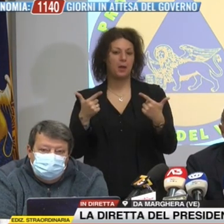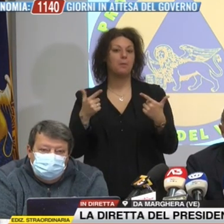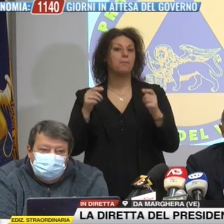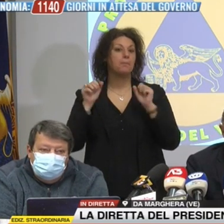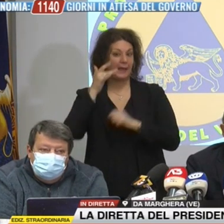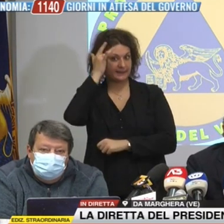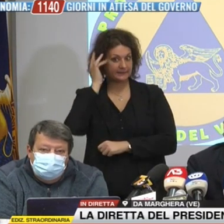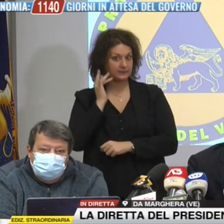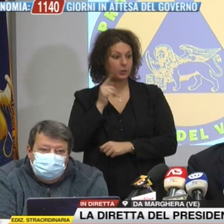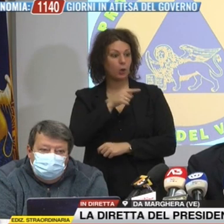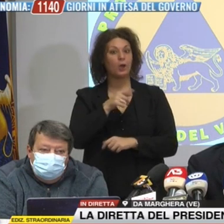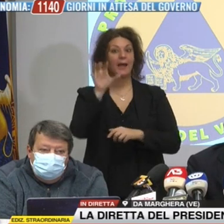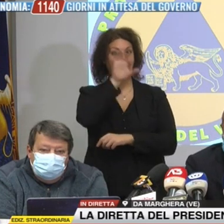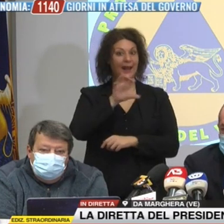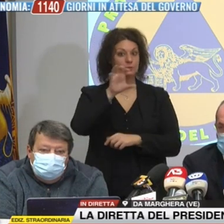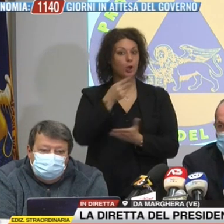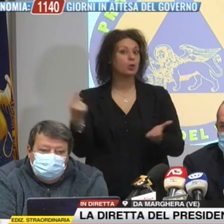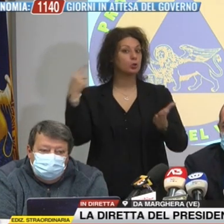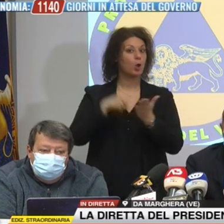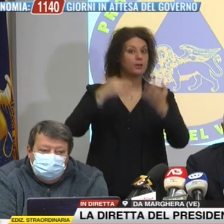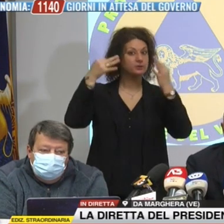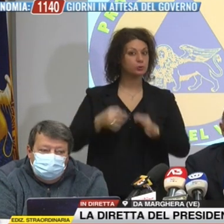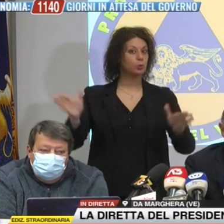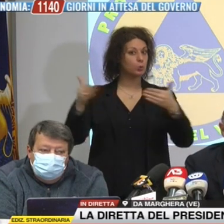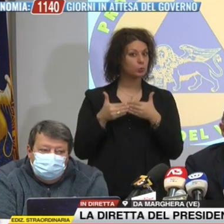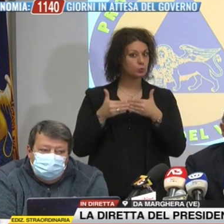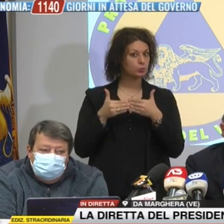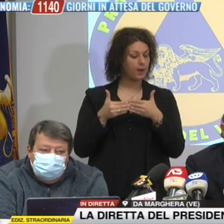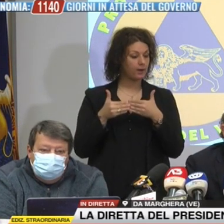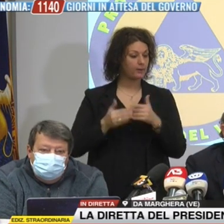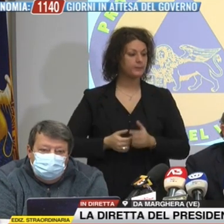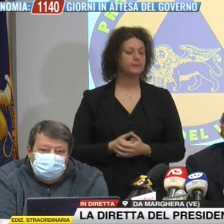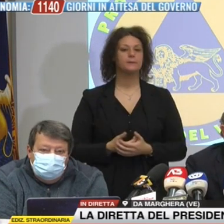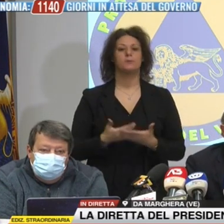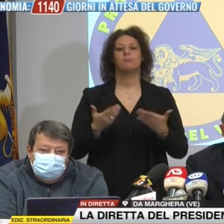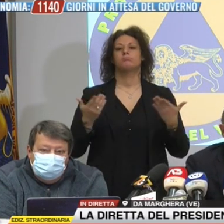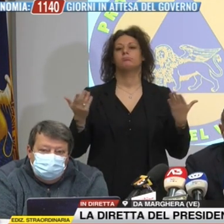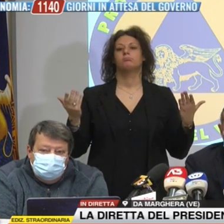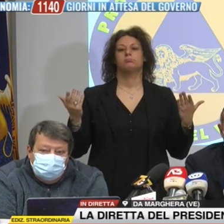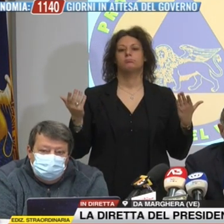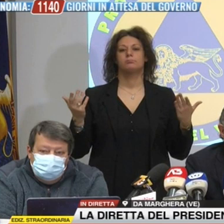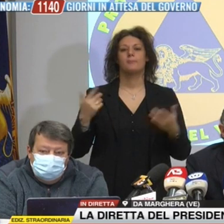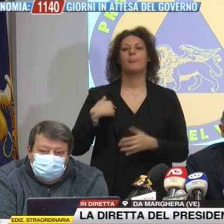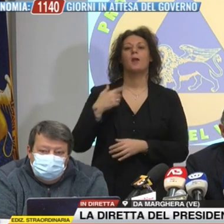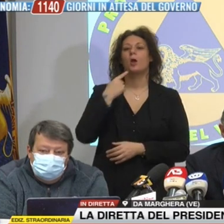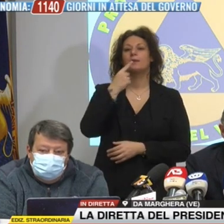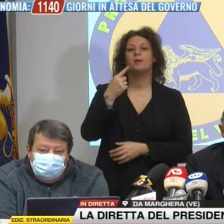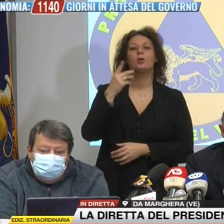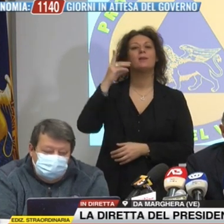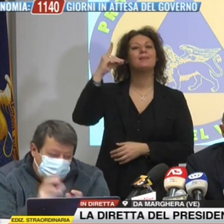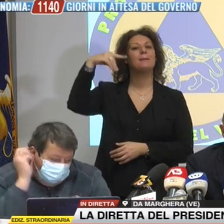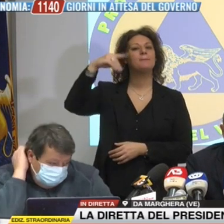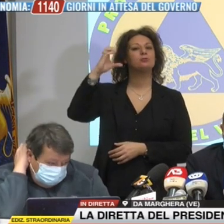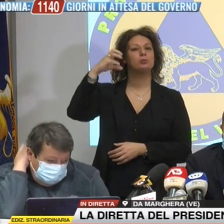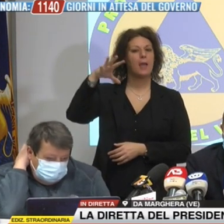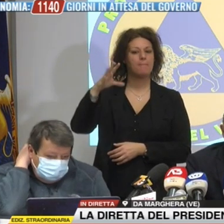scelte? Ma c'è una che la regione torna sulle sue scelte. Siamo davanti a un DPCM, FOIS, abbiamo detto adesso vediamo questi giorni cosa